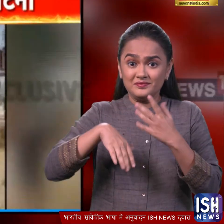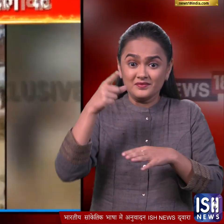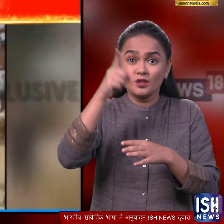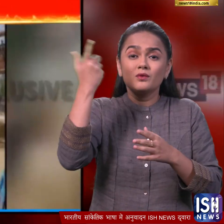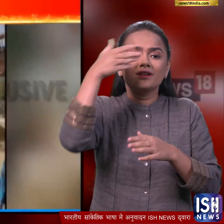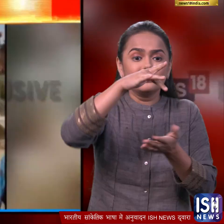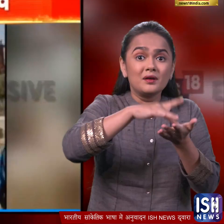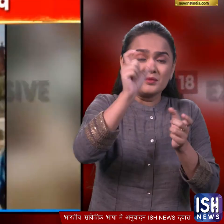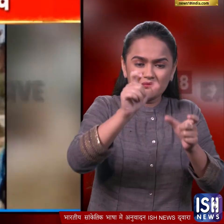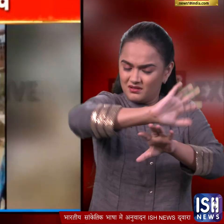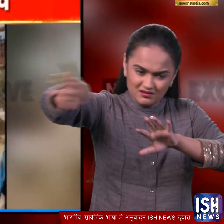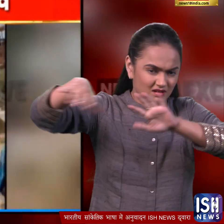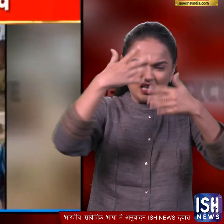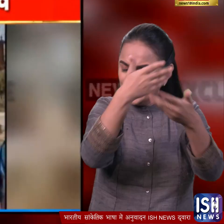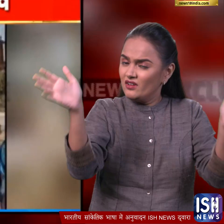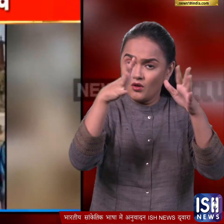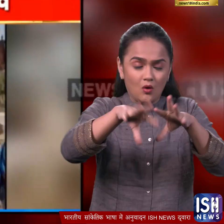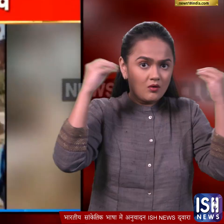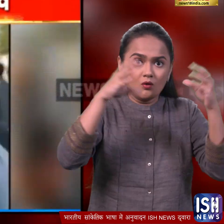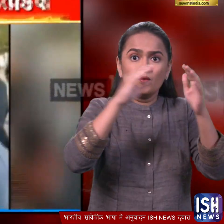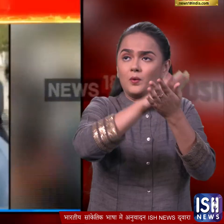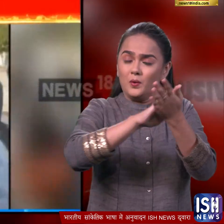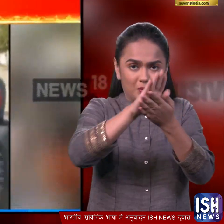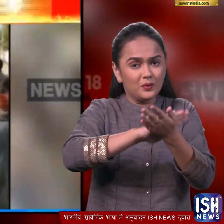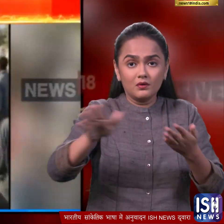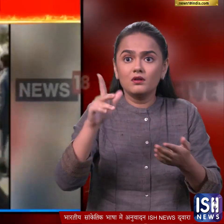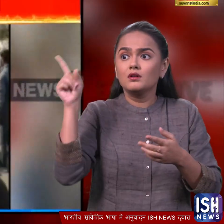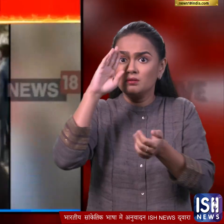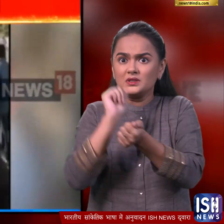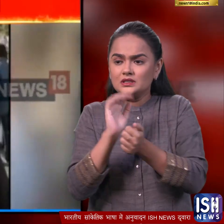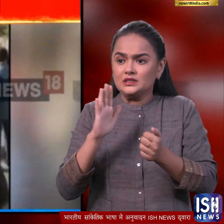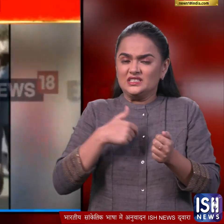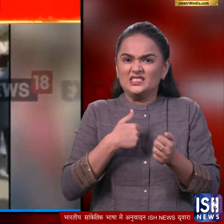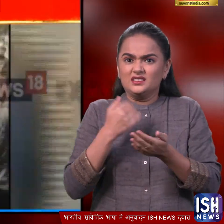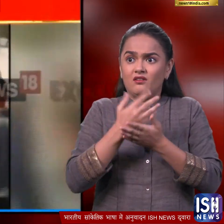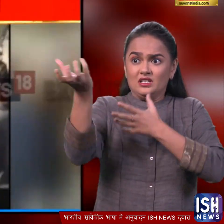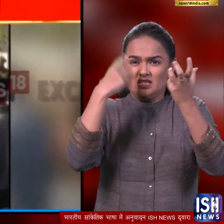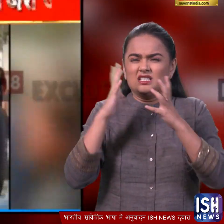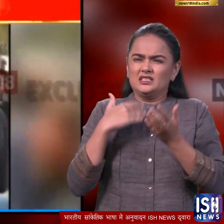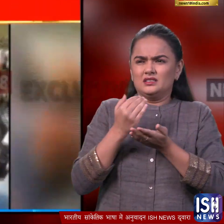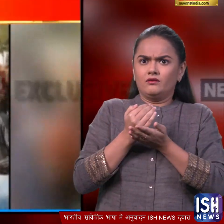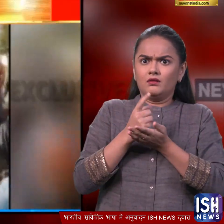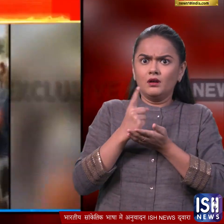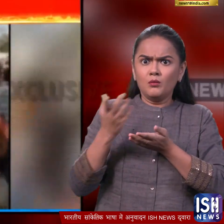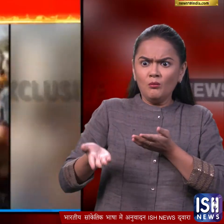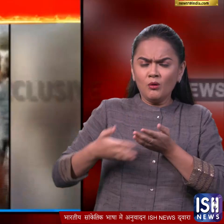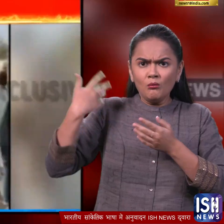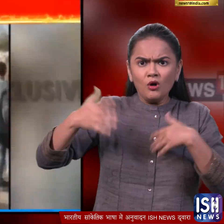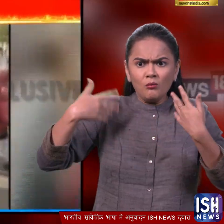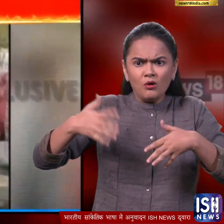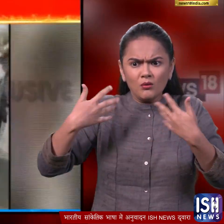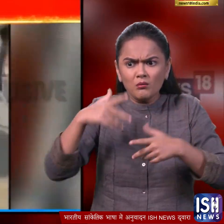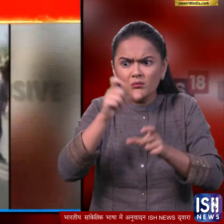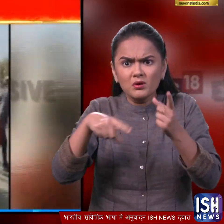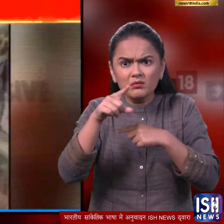अवैध कब्जे को खाली करवाने पहुंची पुलिस को इस हमले की उम्मीद नहीं थी। वो अपने बचाव में थोड़ी देर के लिए पीछे हटी, लेकिन जब हालात तेजी से बिगड़ने